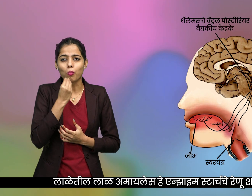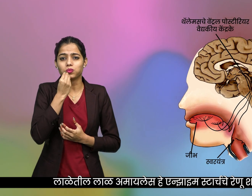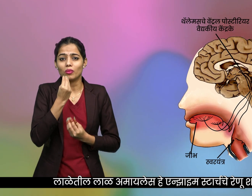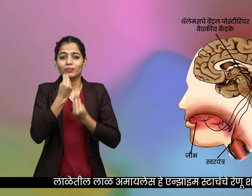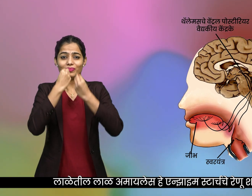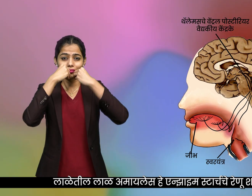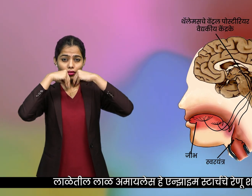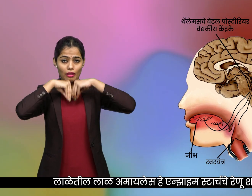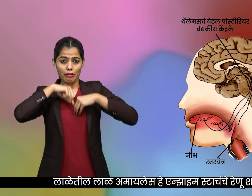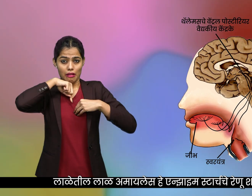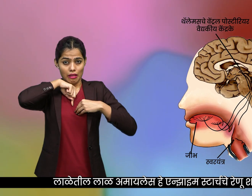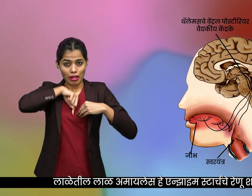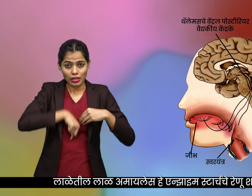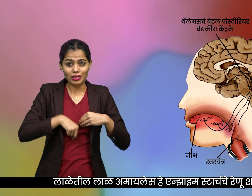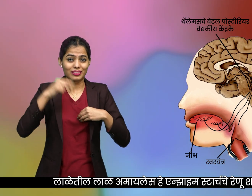लाळेतील लाळ